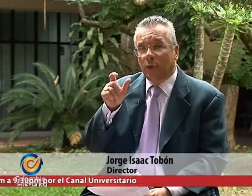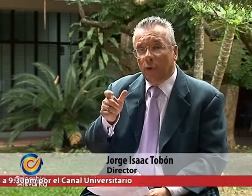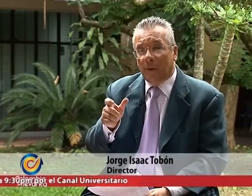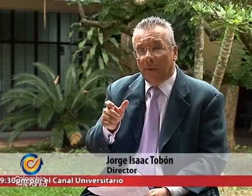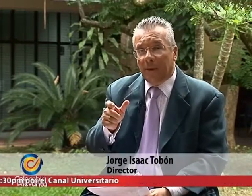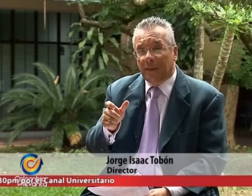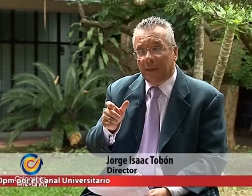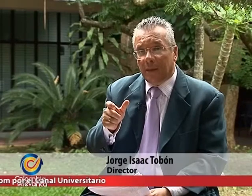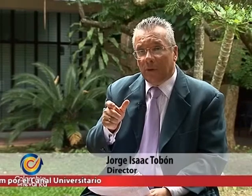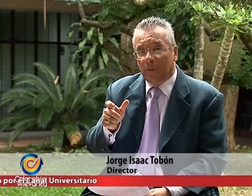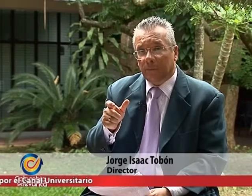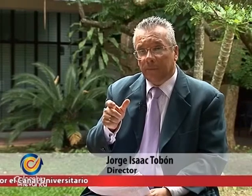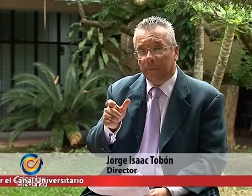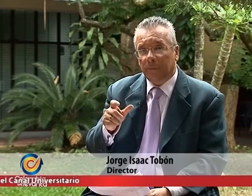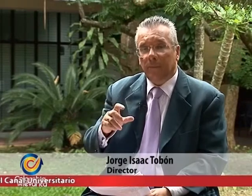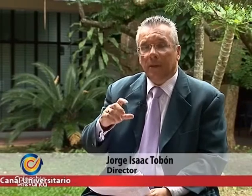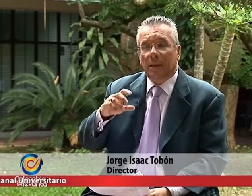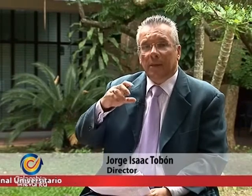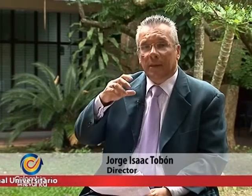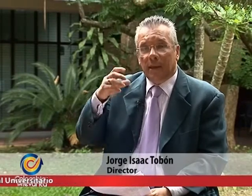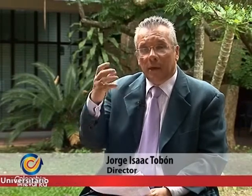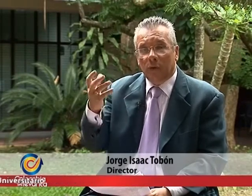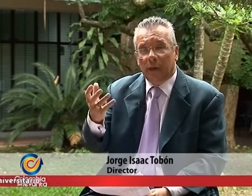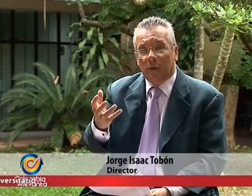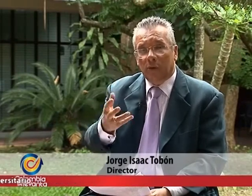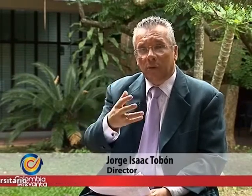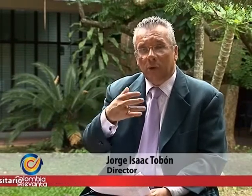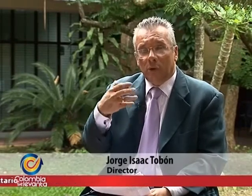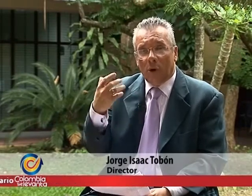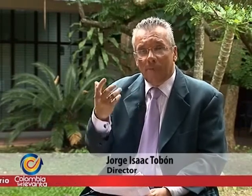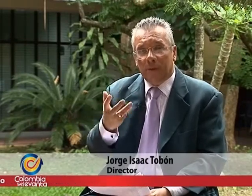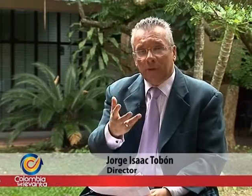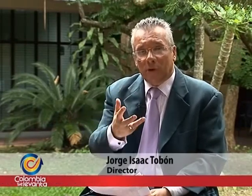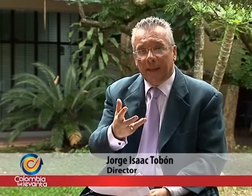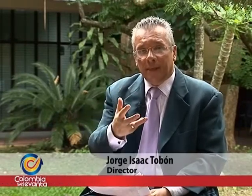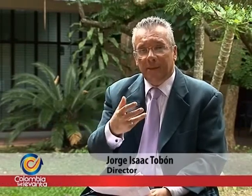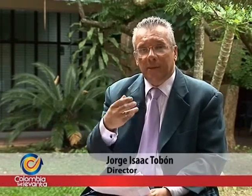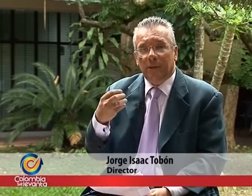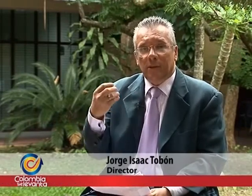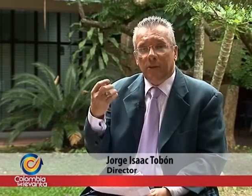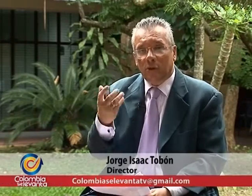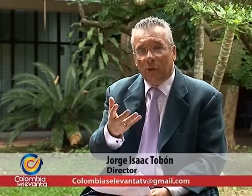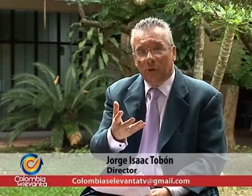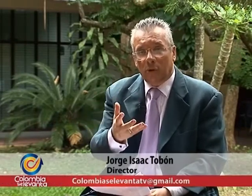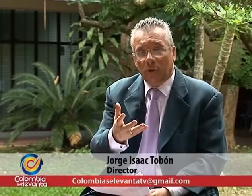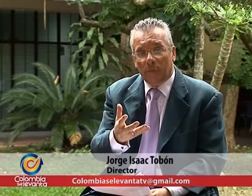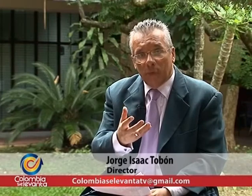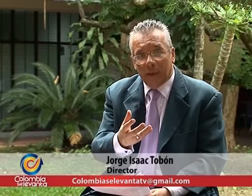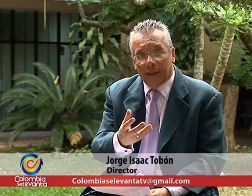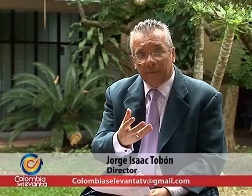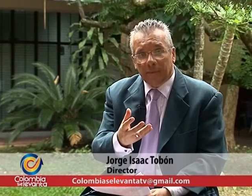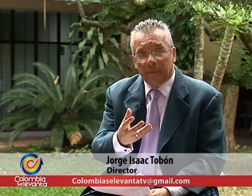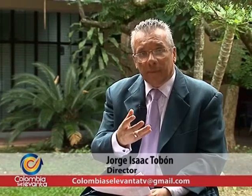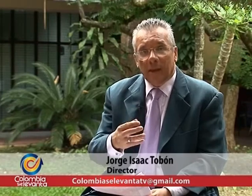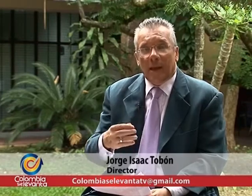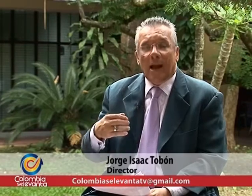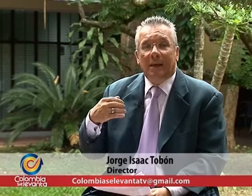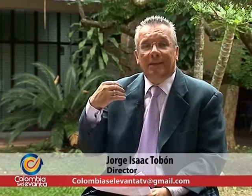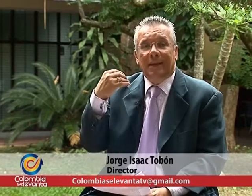número 25 se reunieron con personas sordomudas. Se